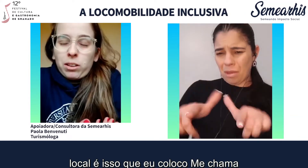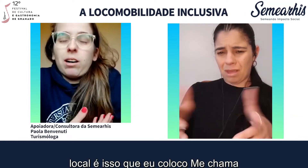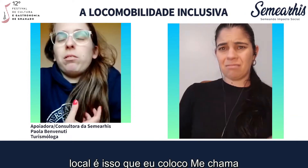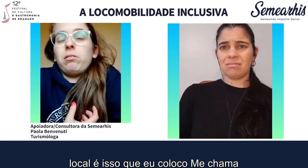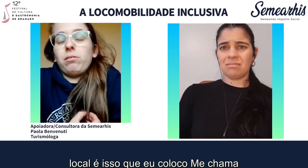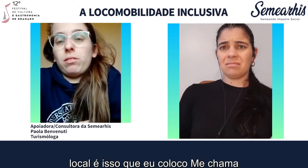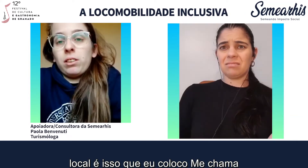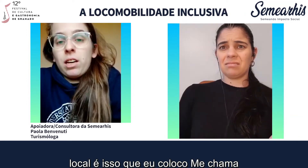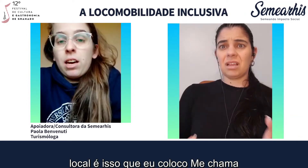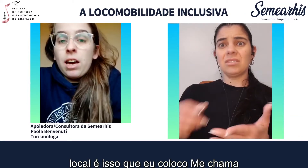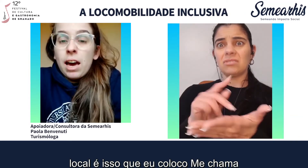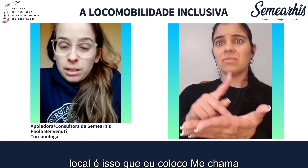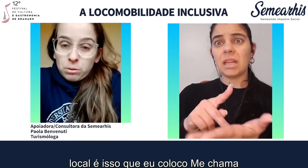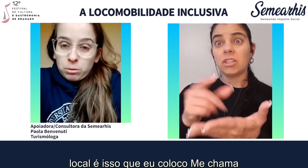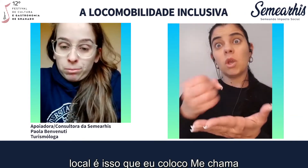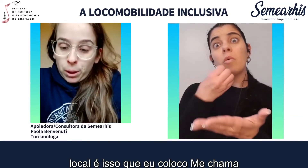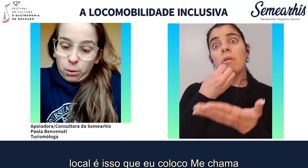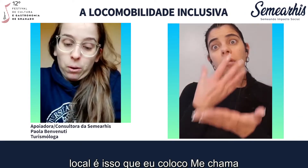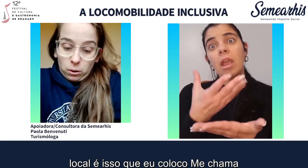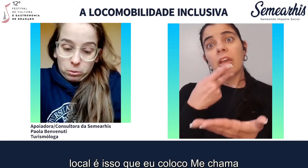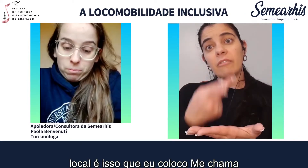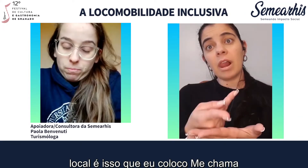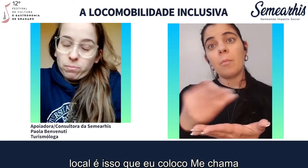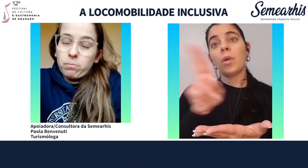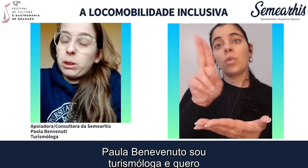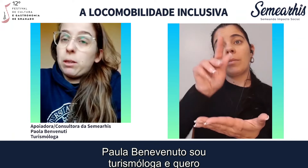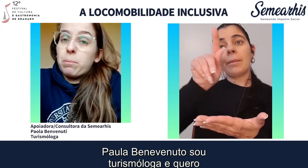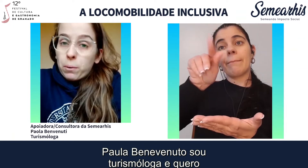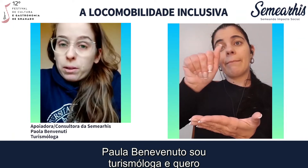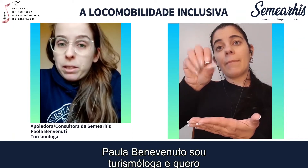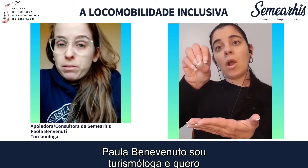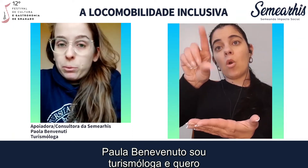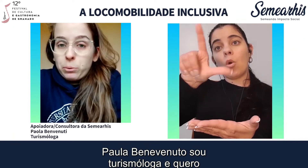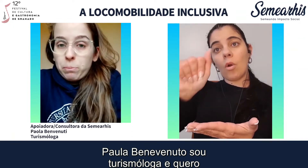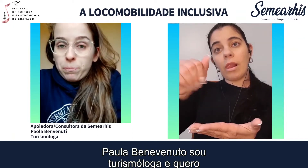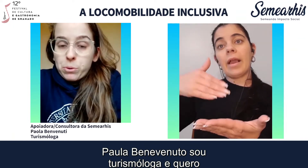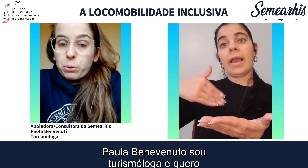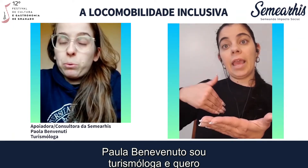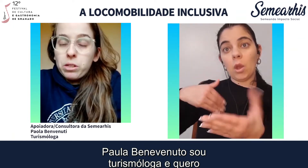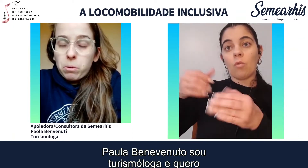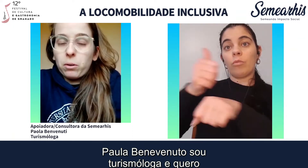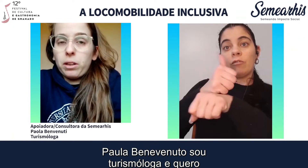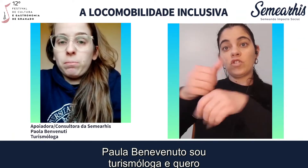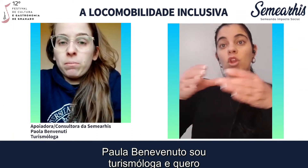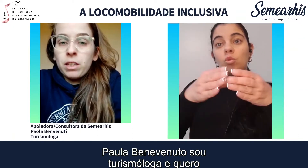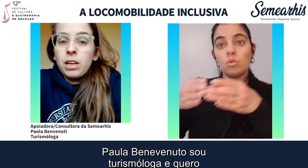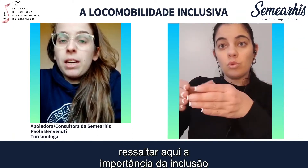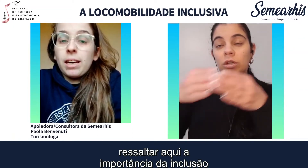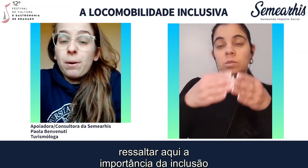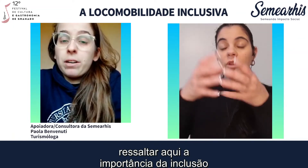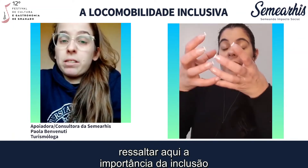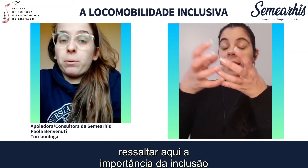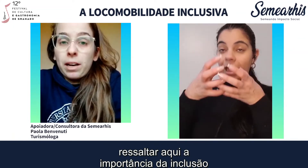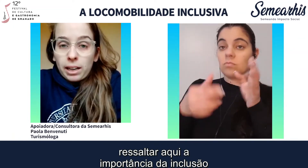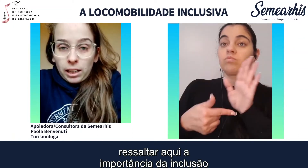no local? É isso que eu coloco. Me chamo Paola Benevenuto, sou turismóloga e